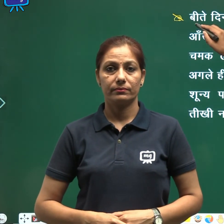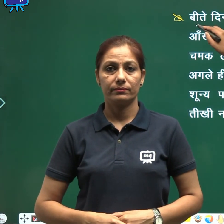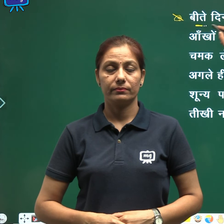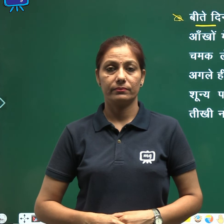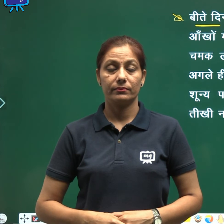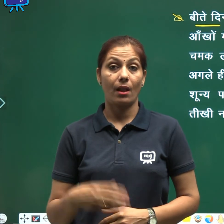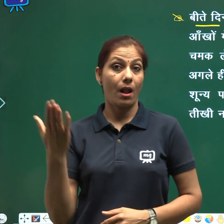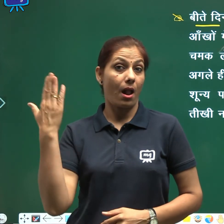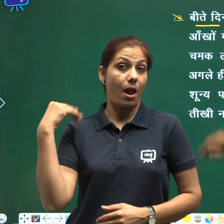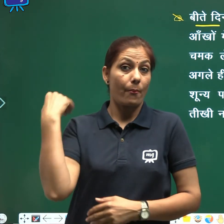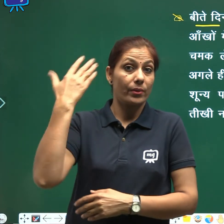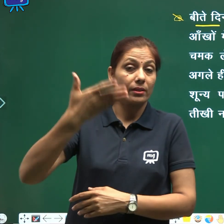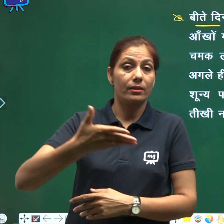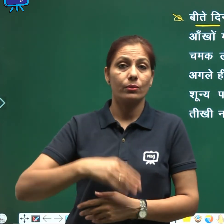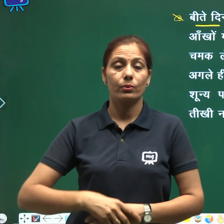बीते दिनों की